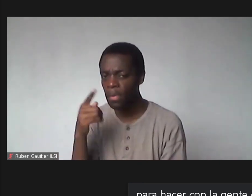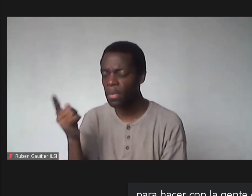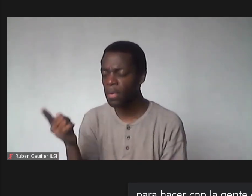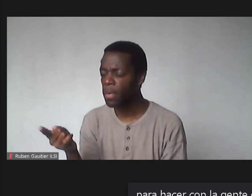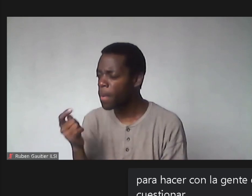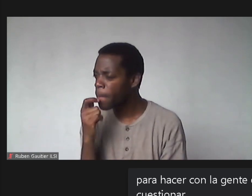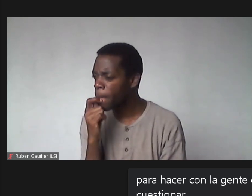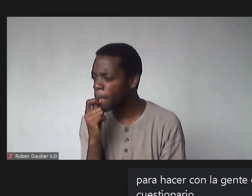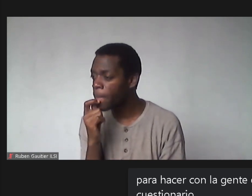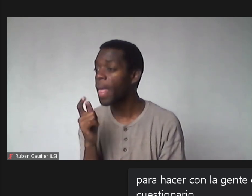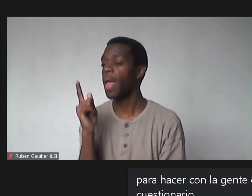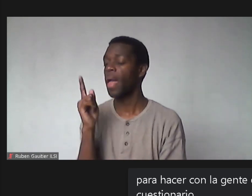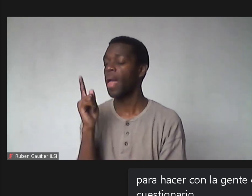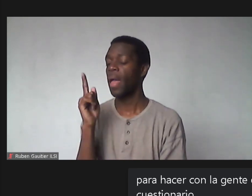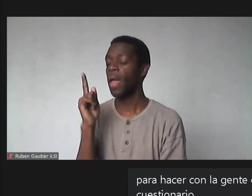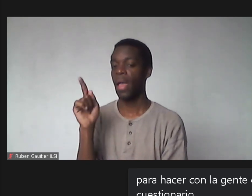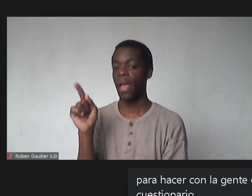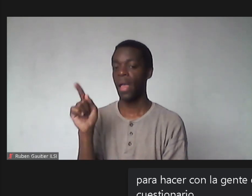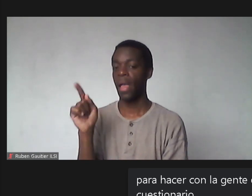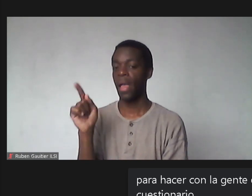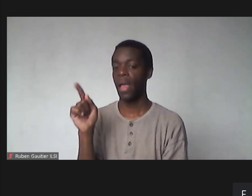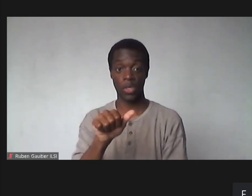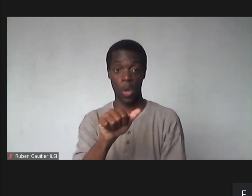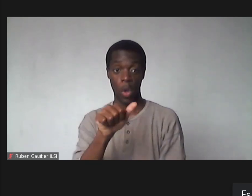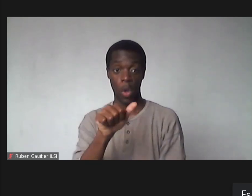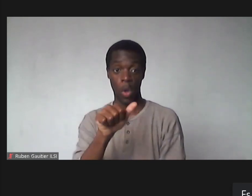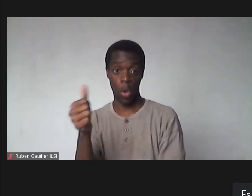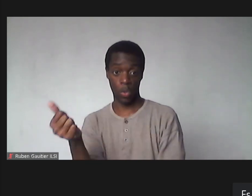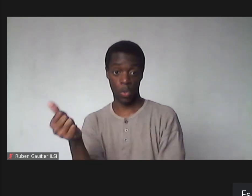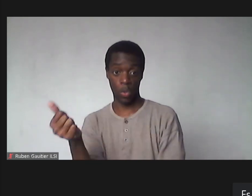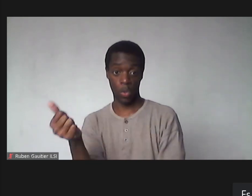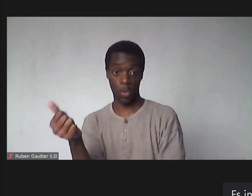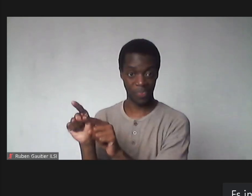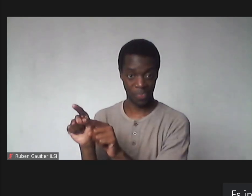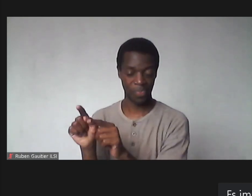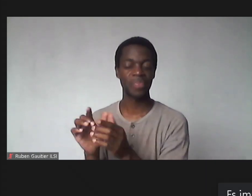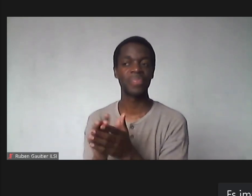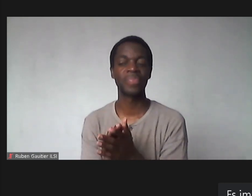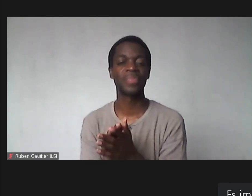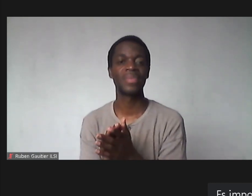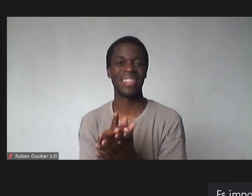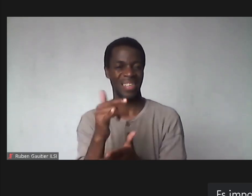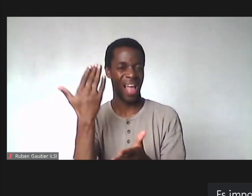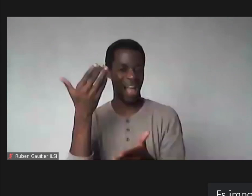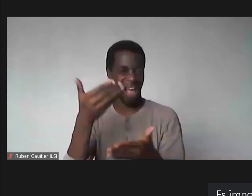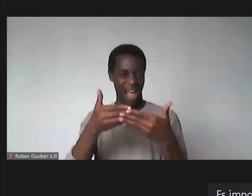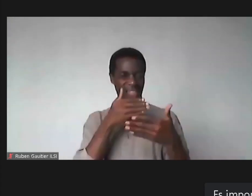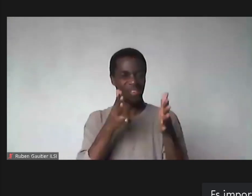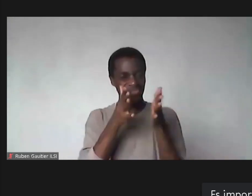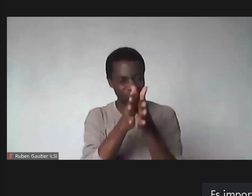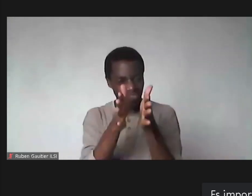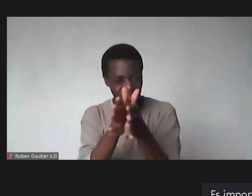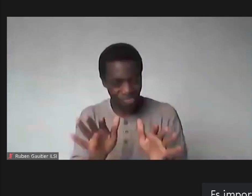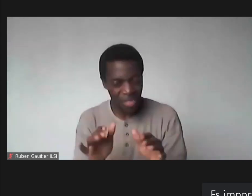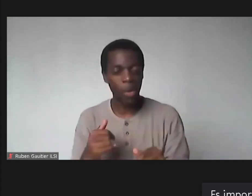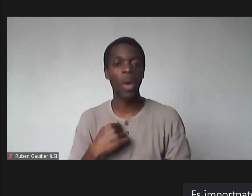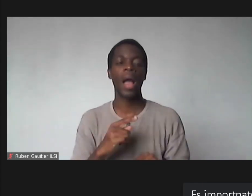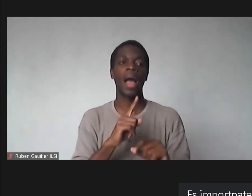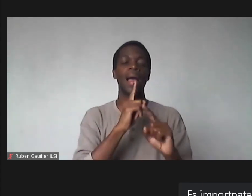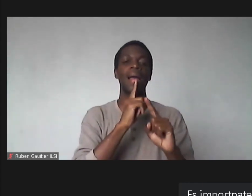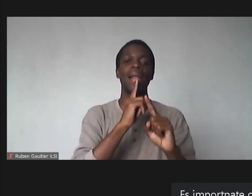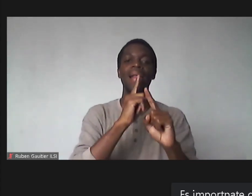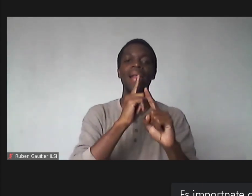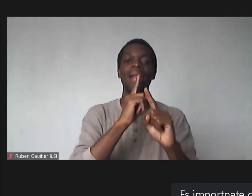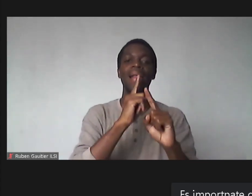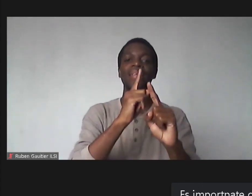El otro, es importante también sobre que hablaba antes de las categorías de respuestas, son muy importantes. Es